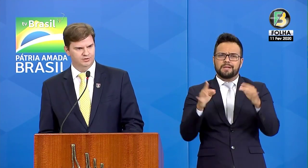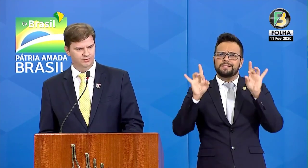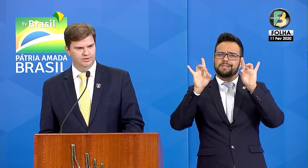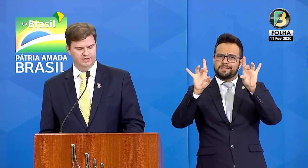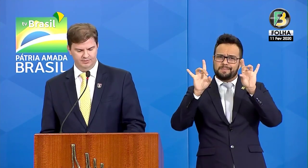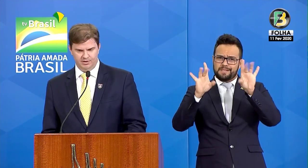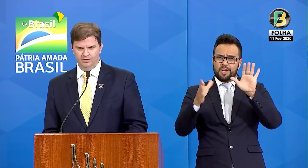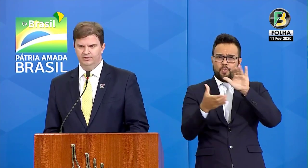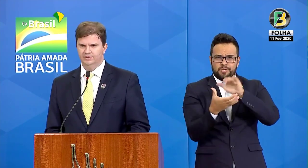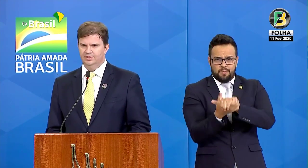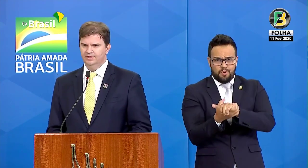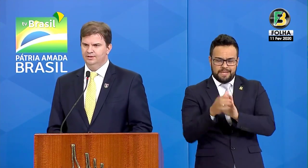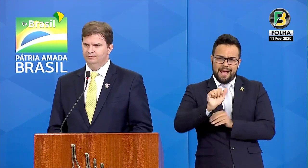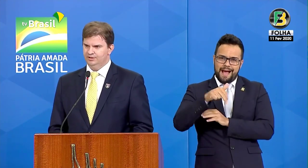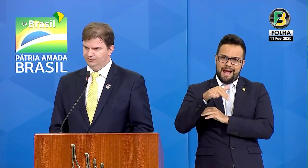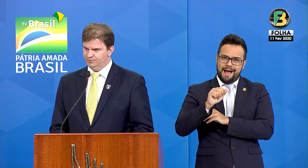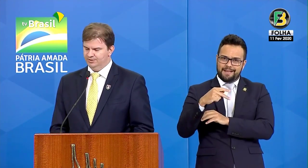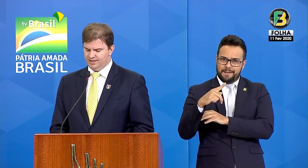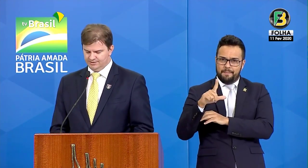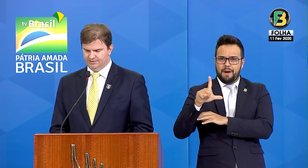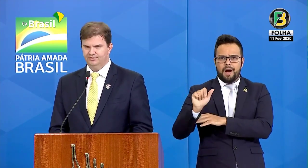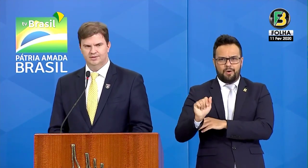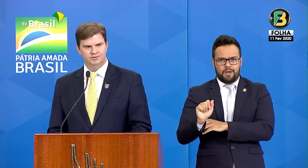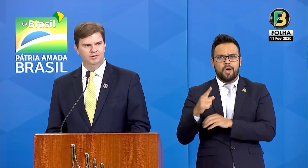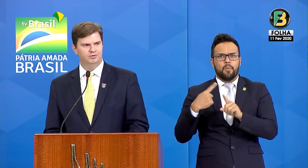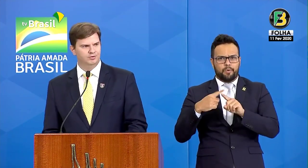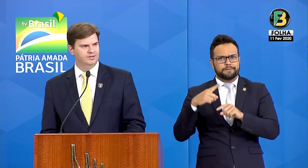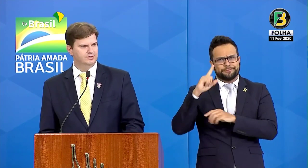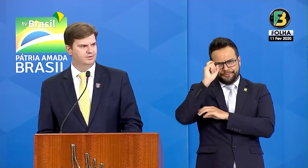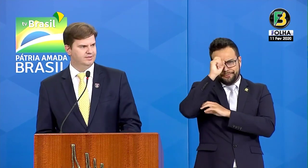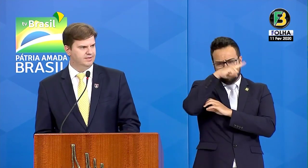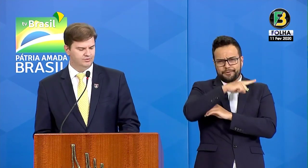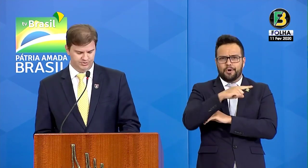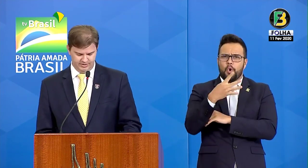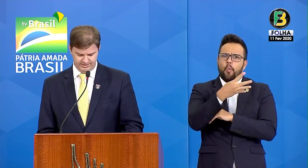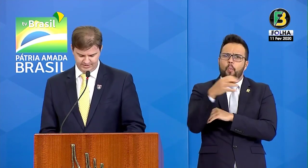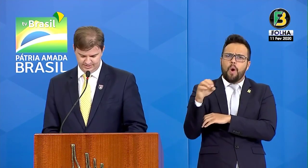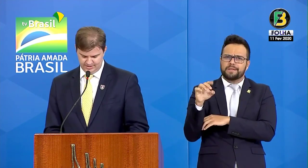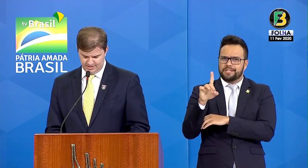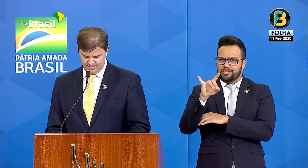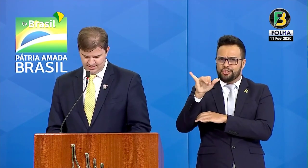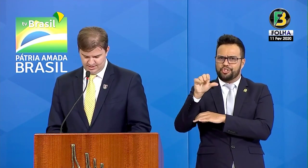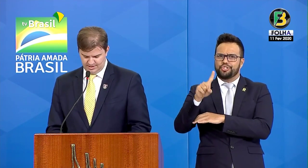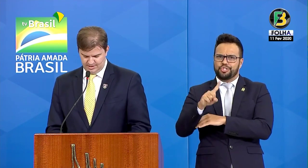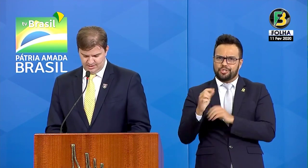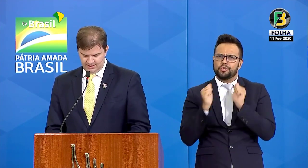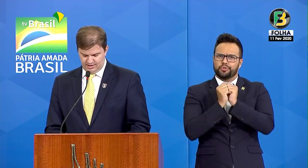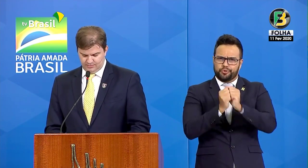especial a minha esposa, Ana Paula, pelas dificuldades que enfrentou ao longo desses 400 dias,